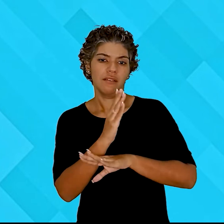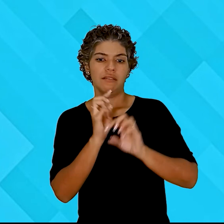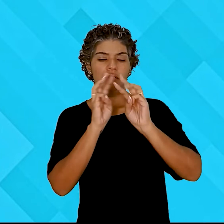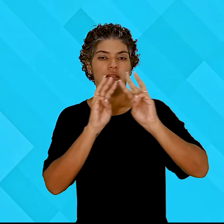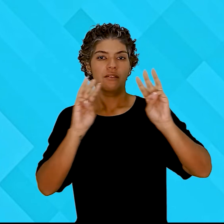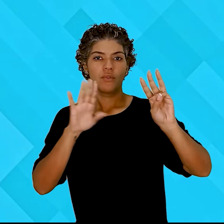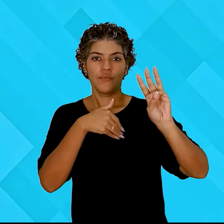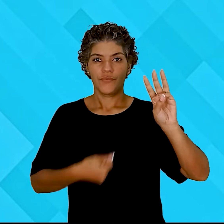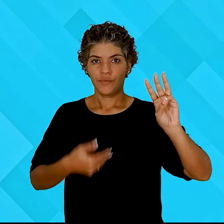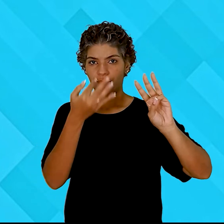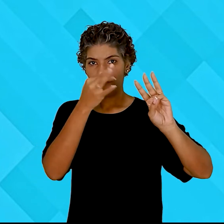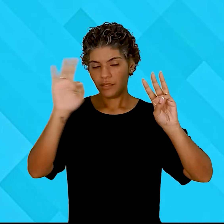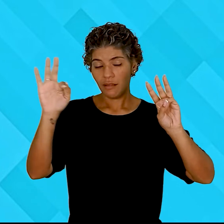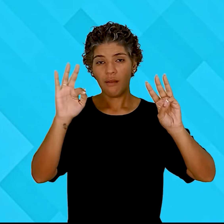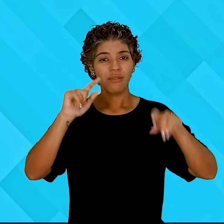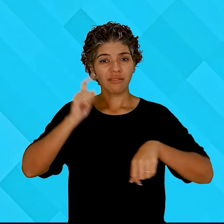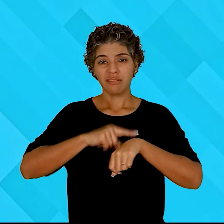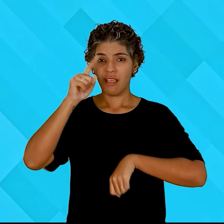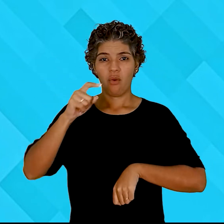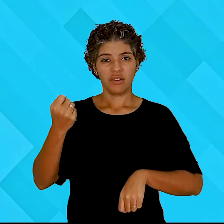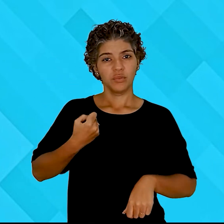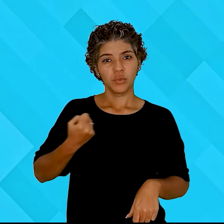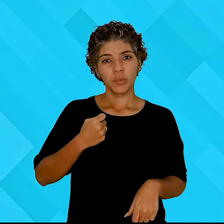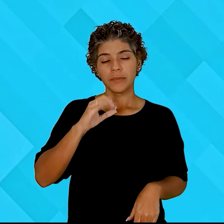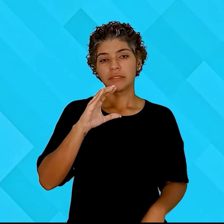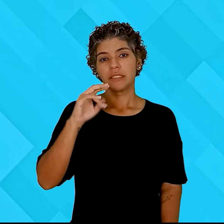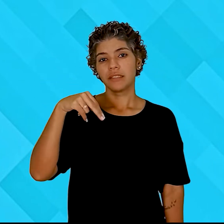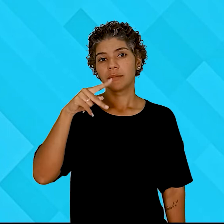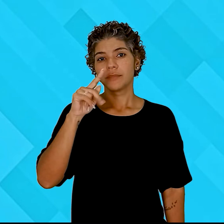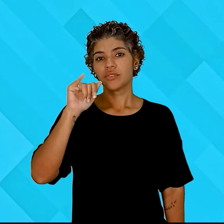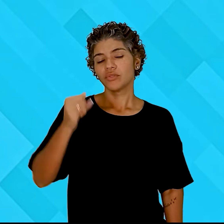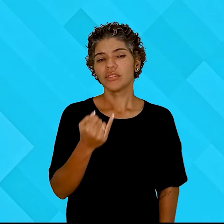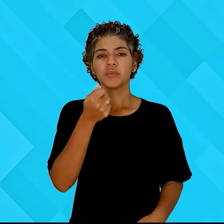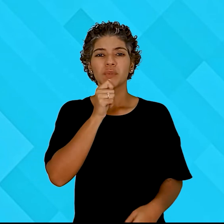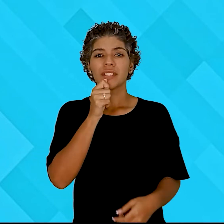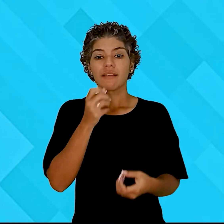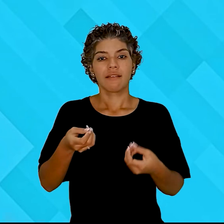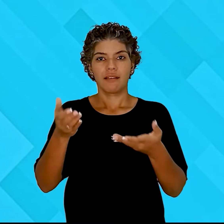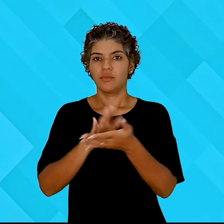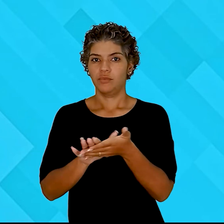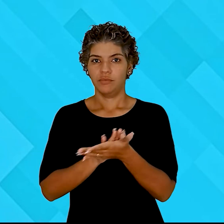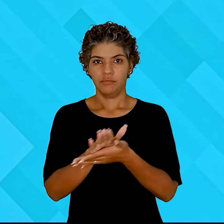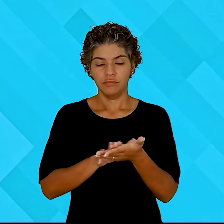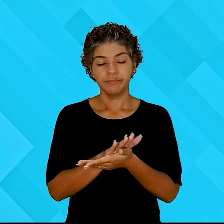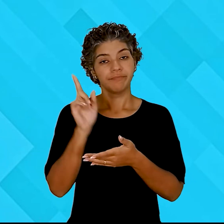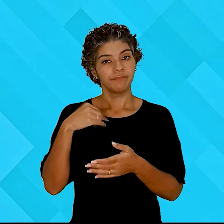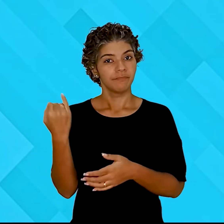federal. Você sai com o seu número do CNPJ imediatamente, não há custos nesse processo, só é importante também olhar a regulamentação